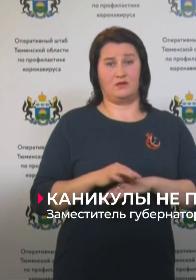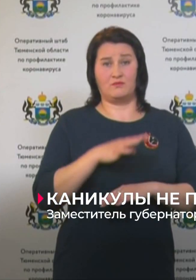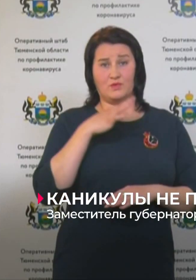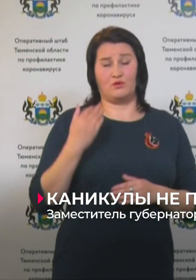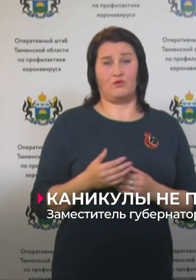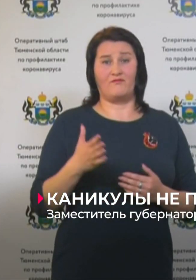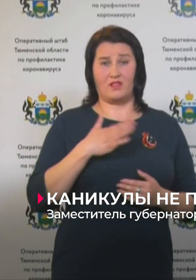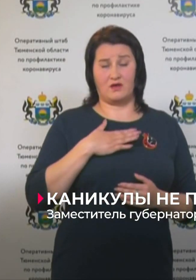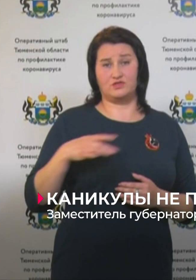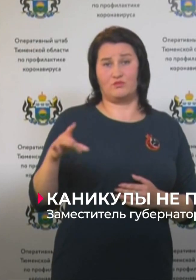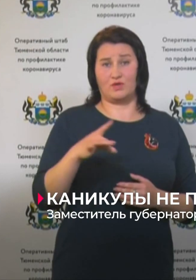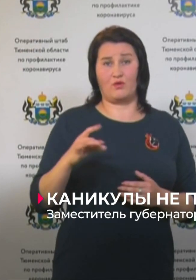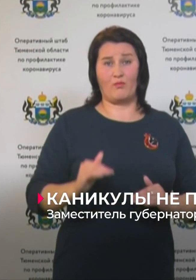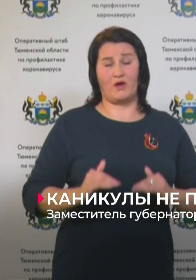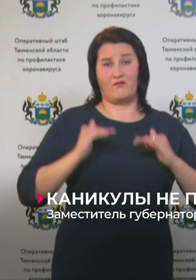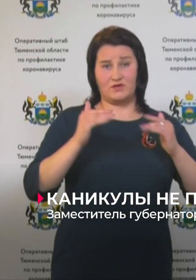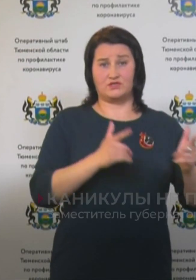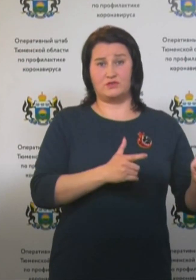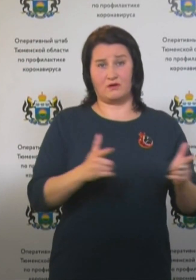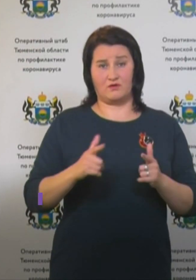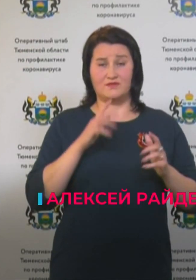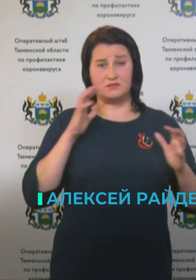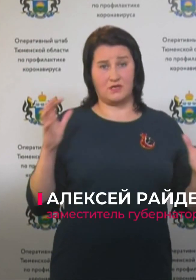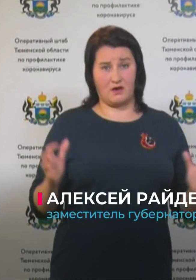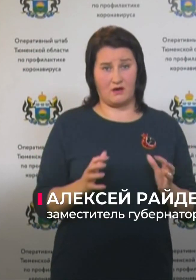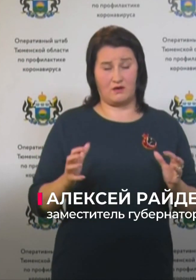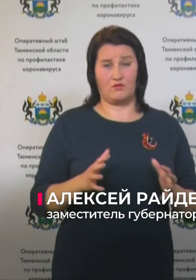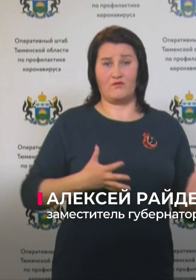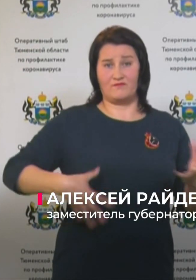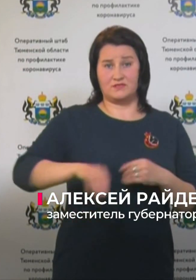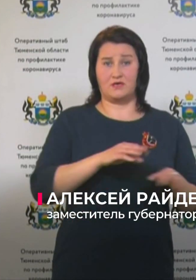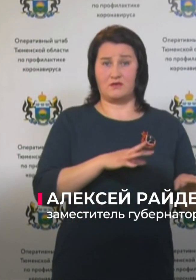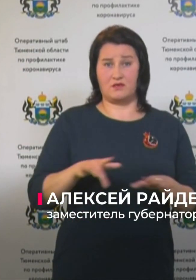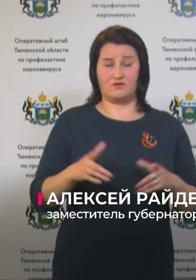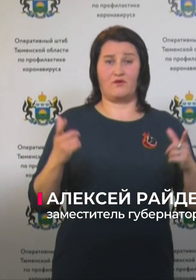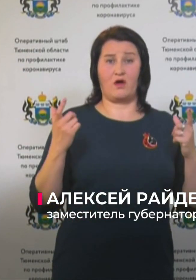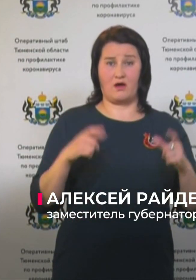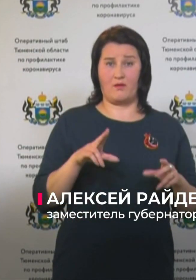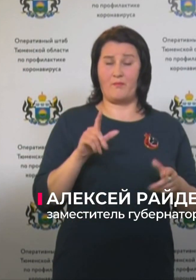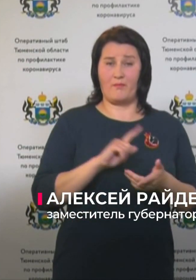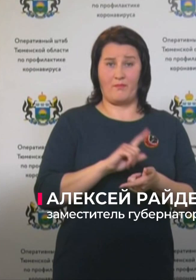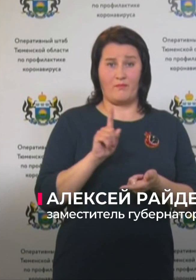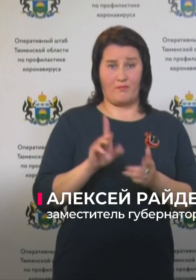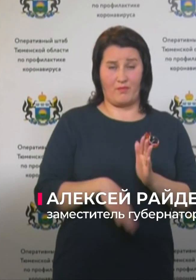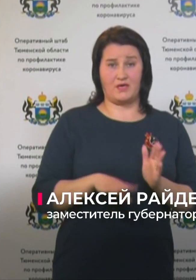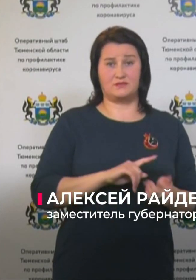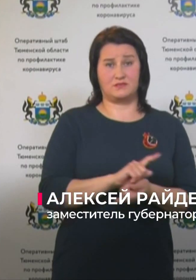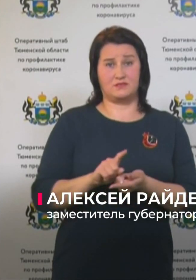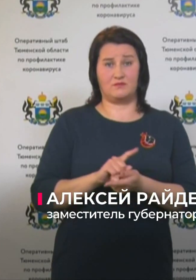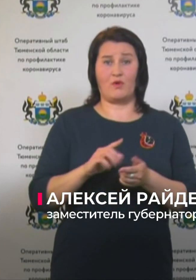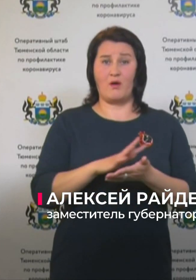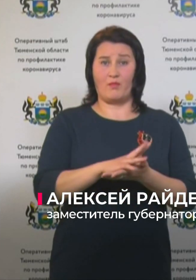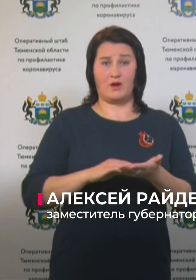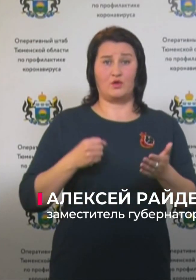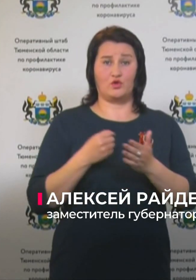В нашем регионе режим повышенной готовности сохранен при всех действующих ограничениях без изменений, продлен до